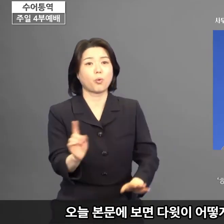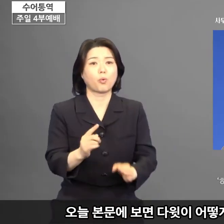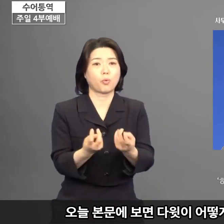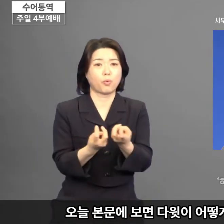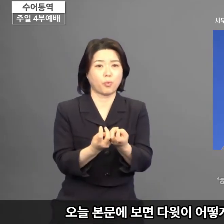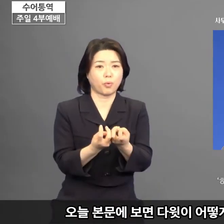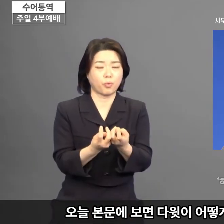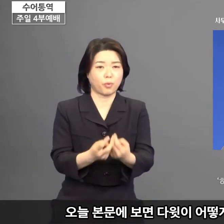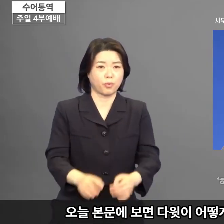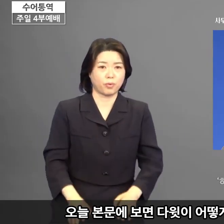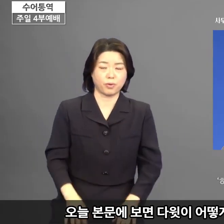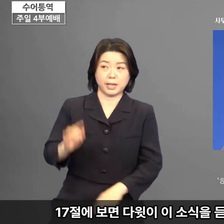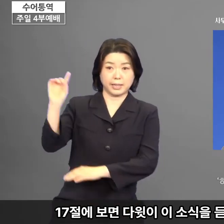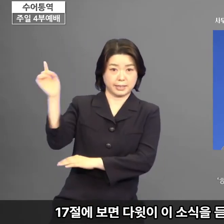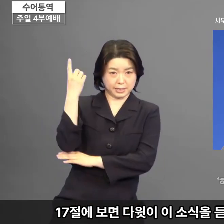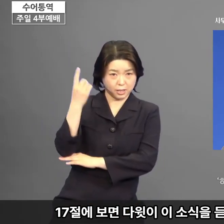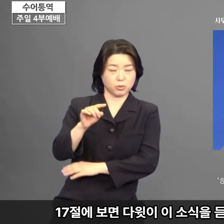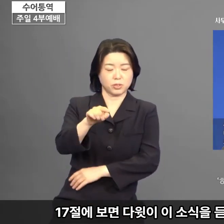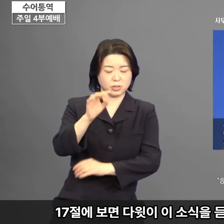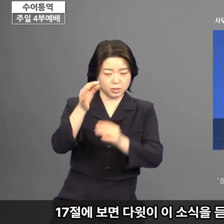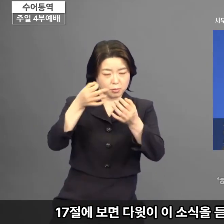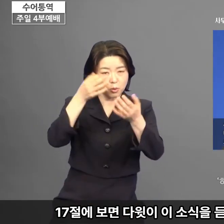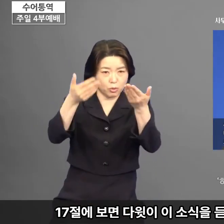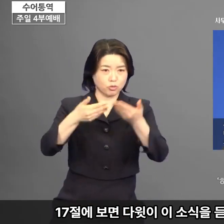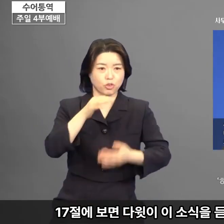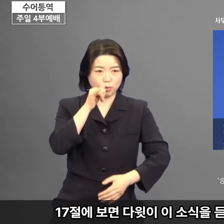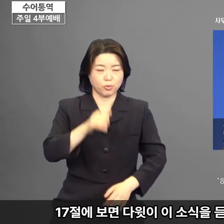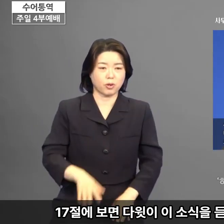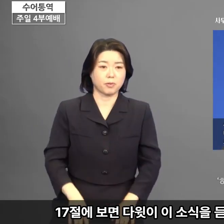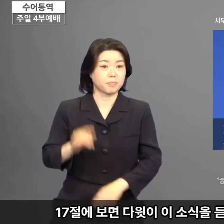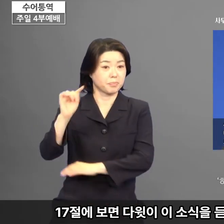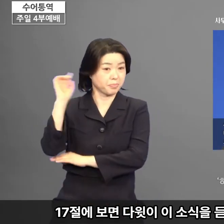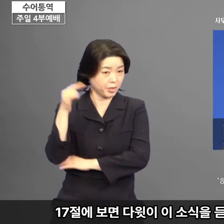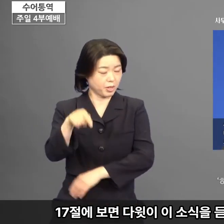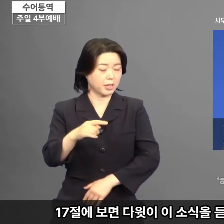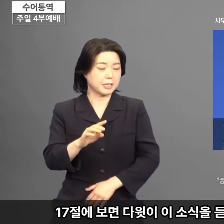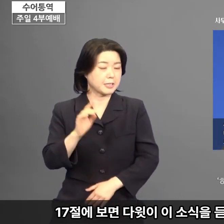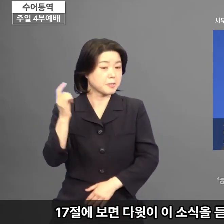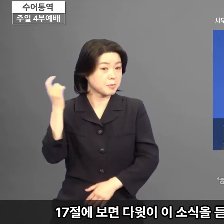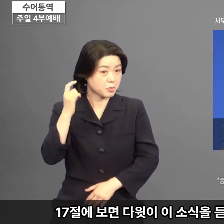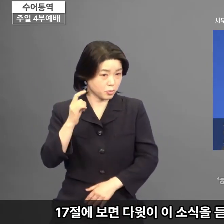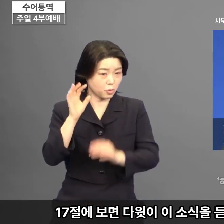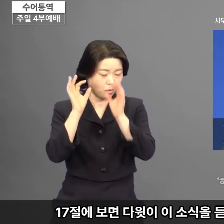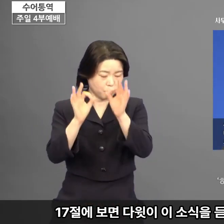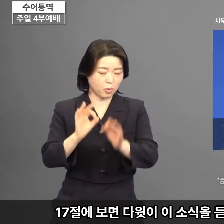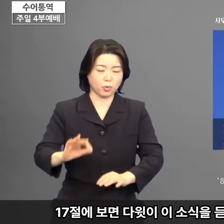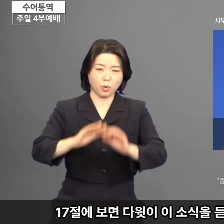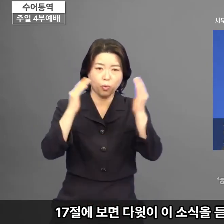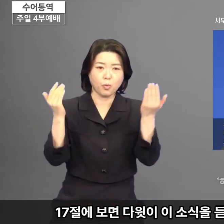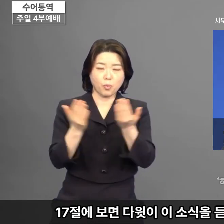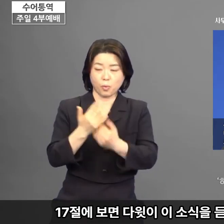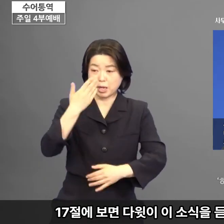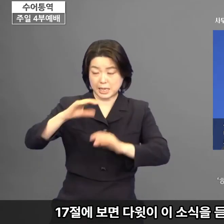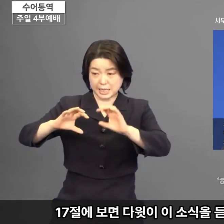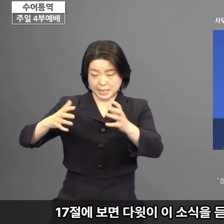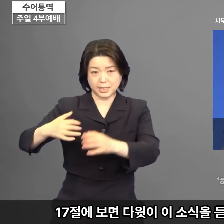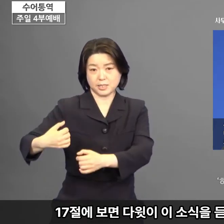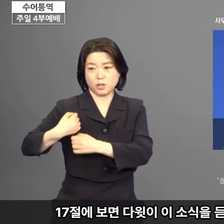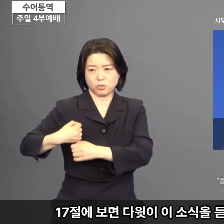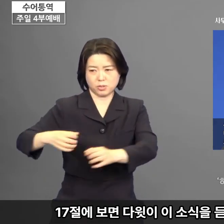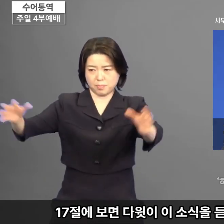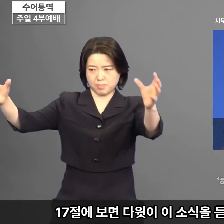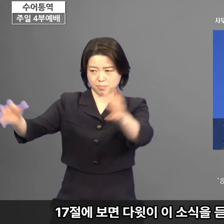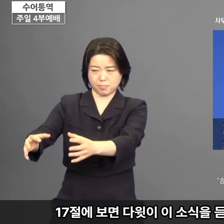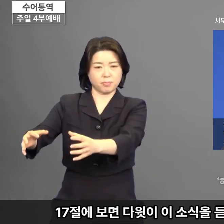다윗이 어떻게 하는지를 보여주고 있어요. 17절에 보면 다윗이 이 소식을 듣고 온 이스라엘 군대를